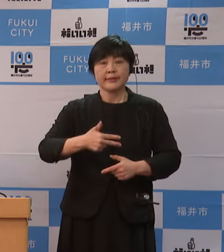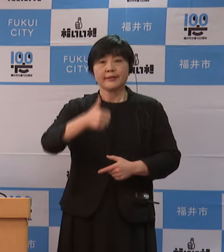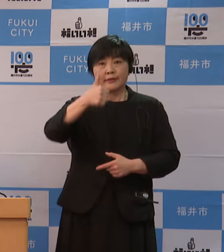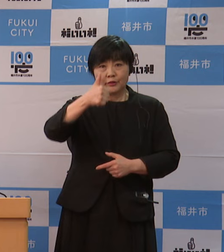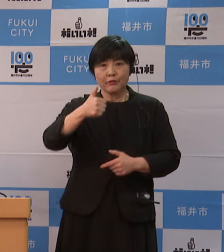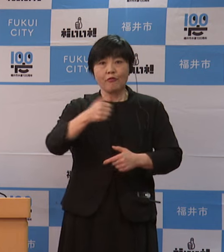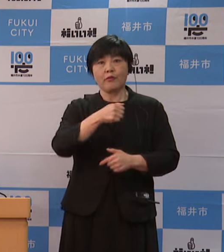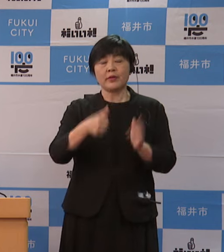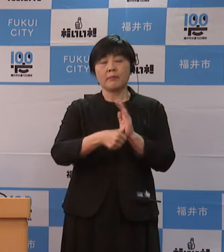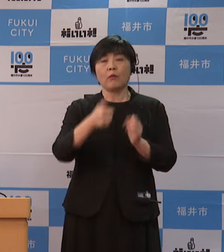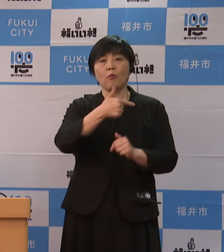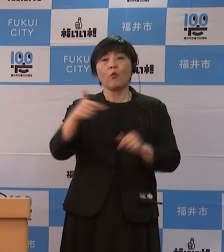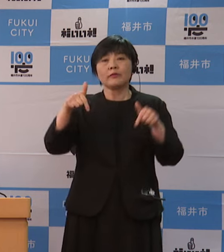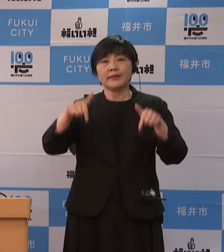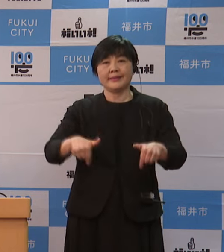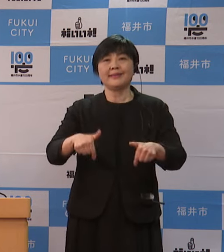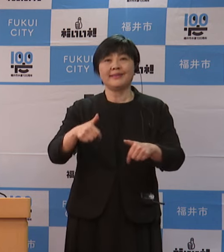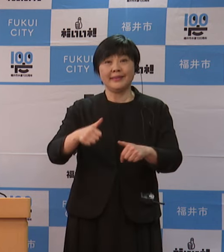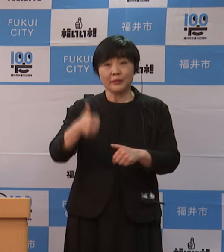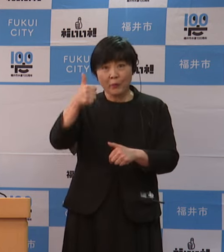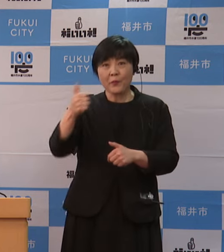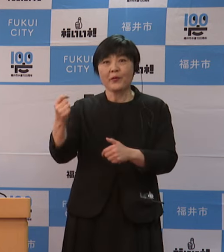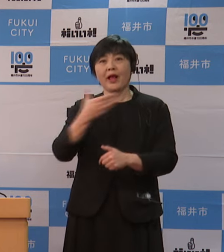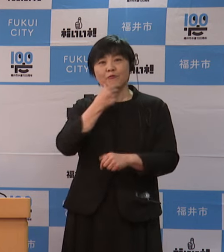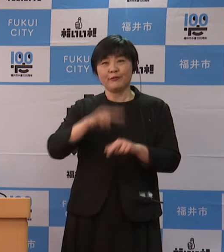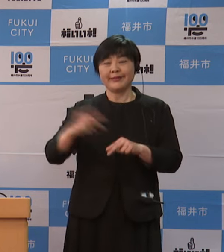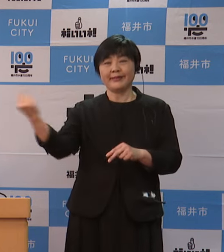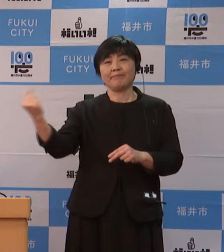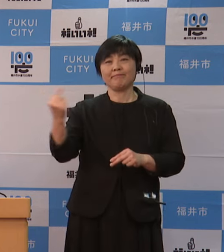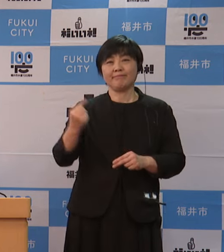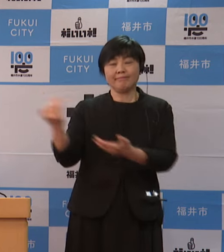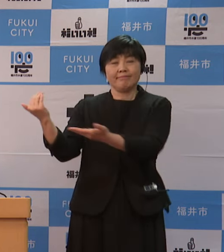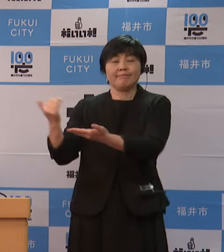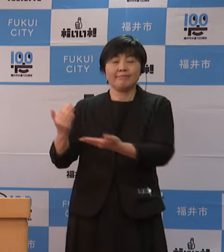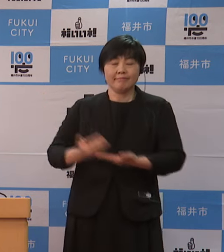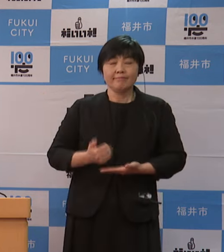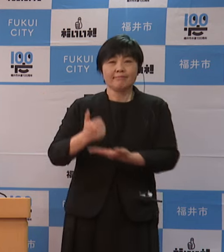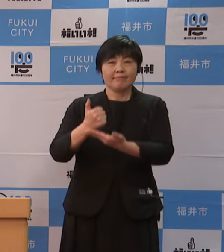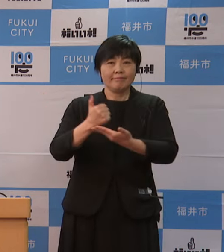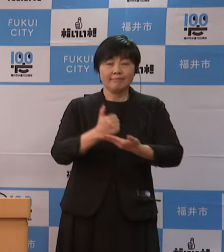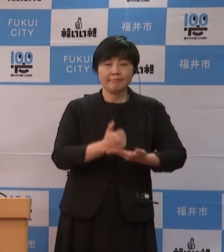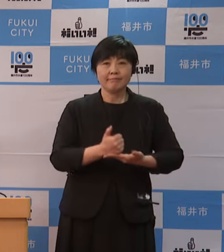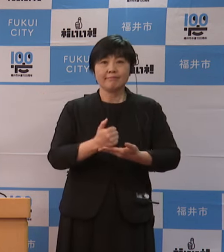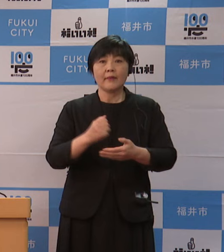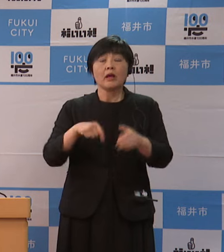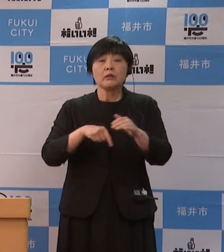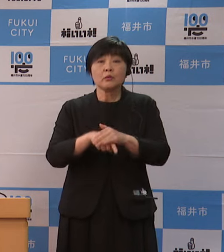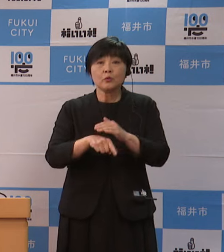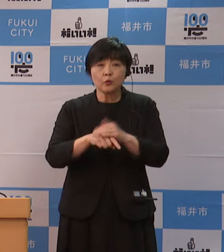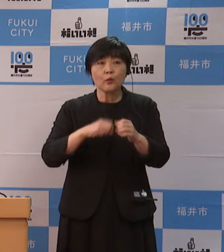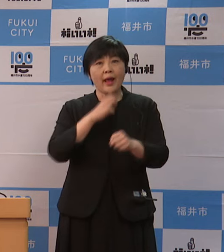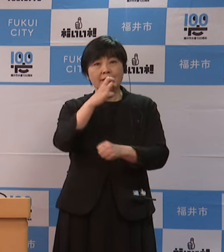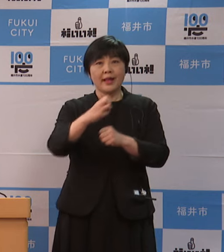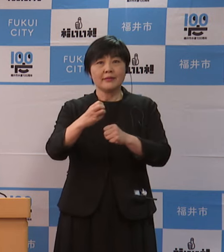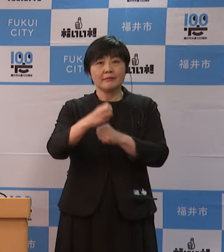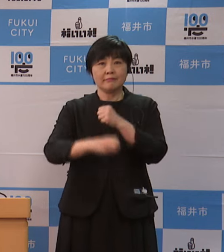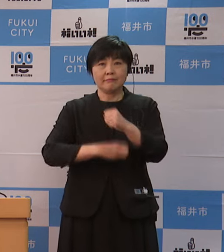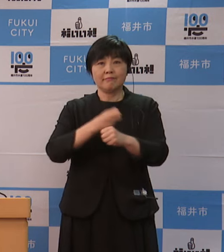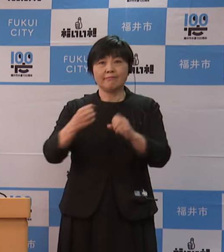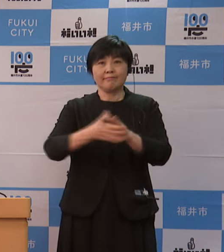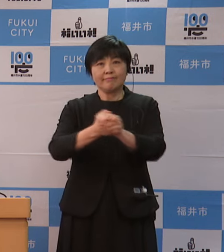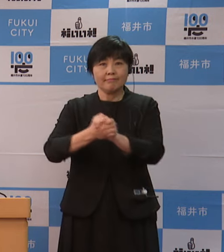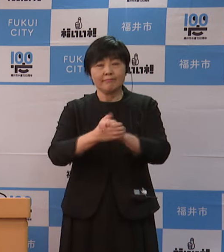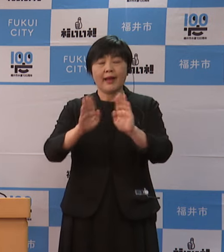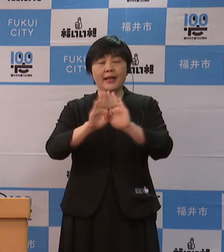西市長さんが福井を訪れていただきました。なぜかと言いますと、ちょうど30周年を迎えるということでありま